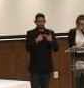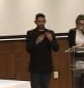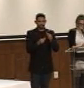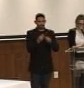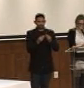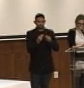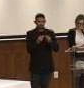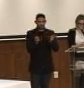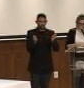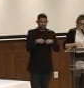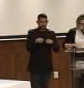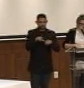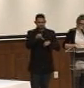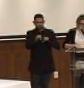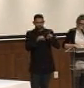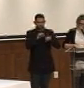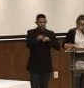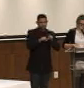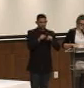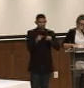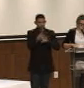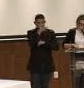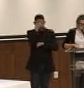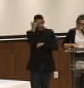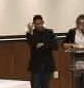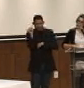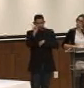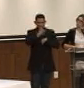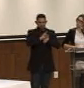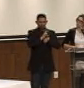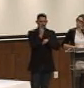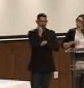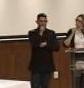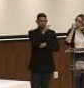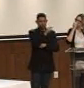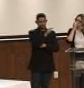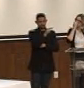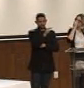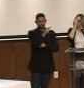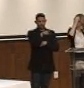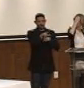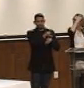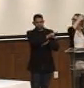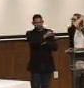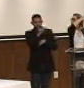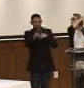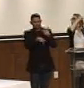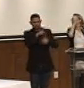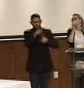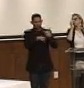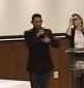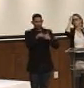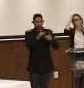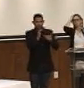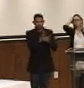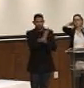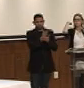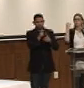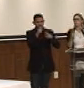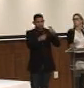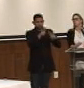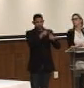a captação de pessoas lá de dentro do campus para trabalhar com